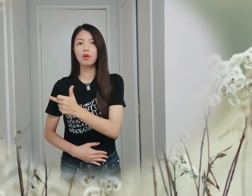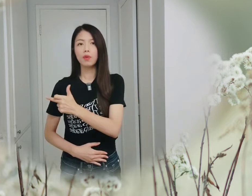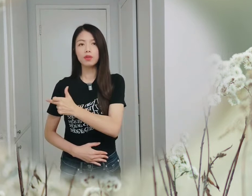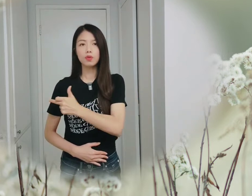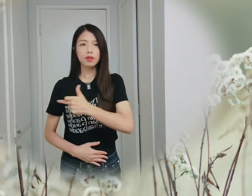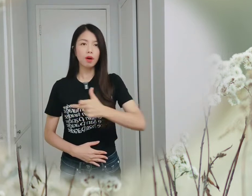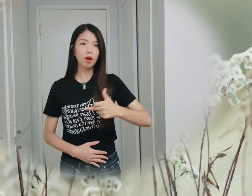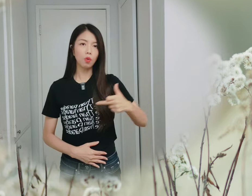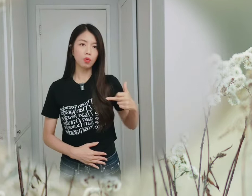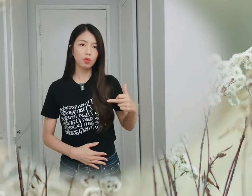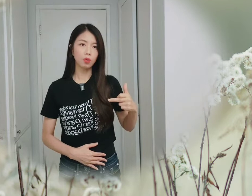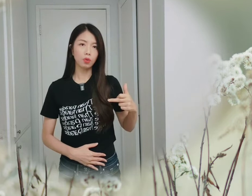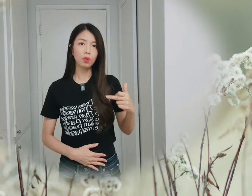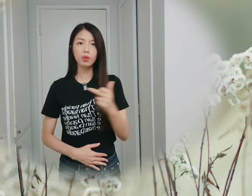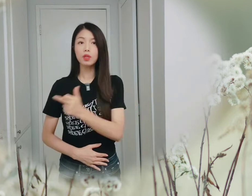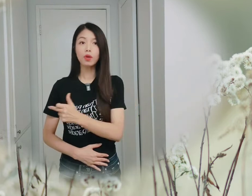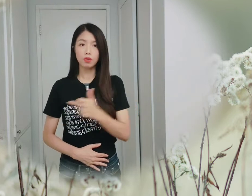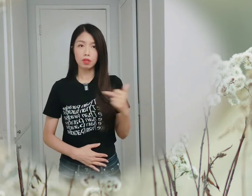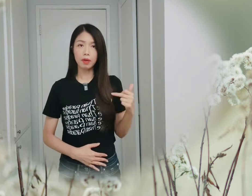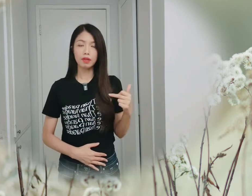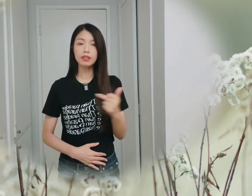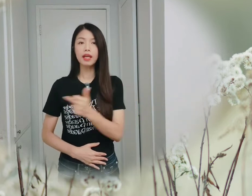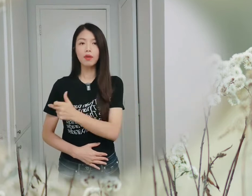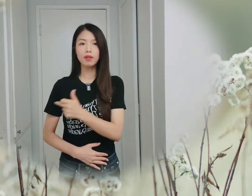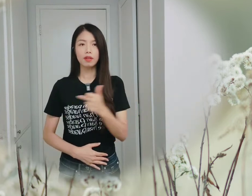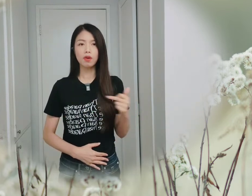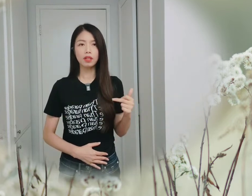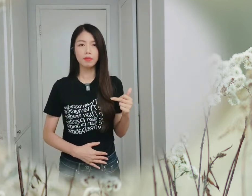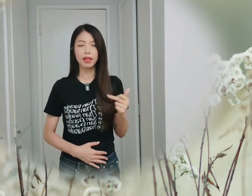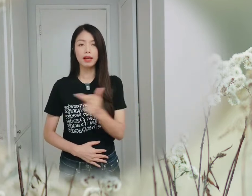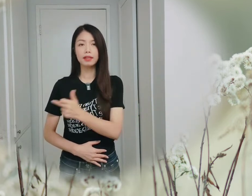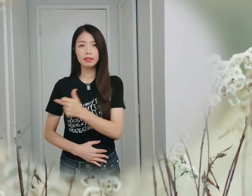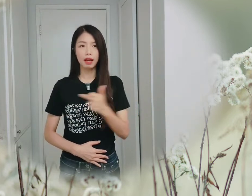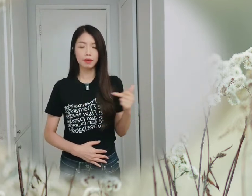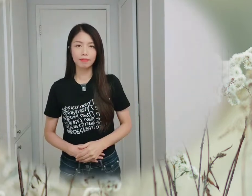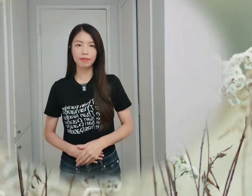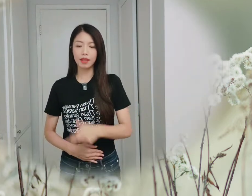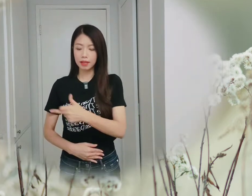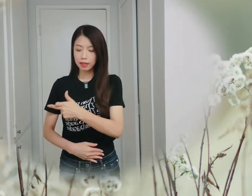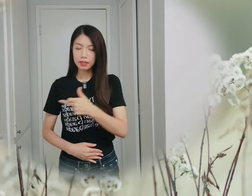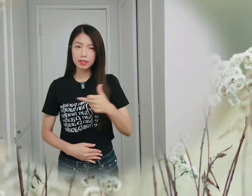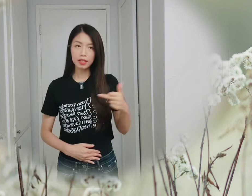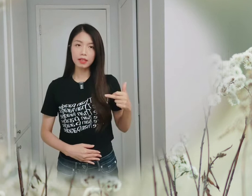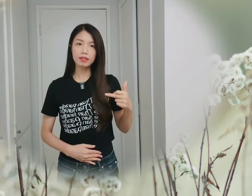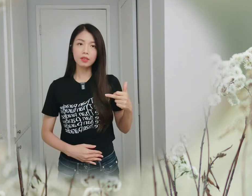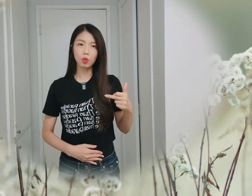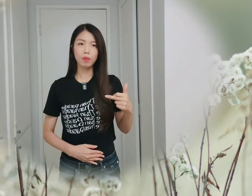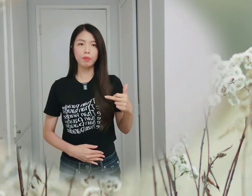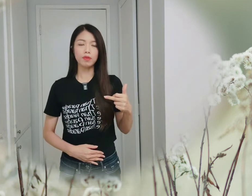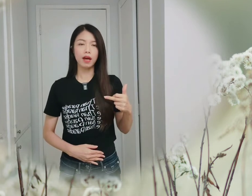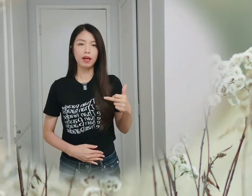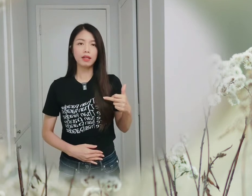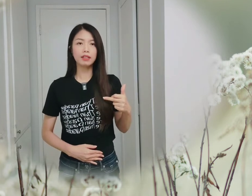키역을 왼쪽에서 오른쪽으로 이동해 주시면 크다라고 하는 뜻의 수어가 됩니다. 크다. 크신